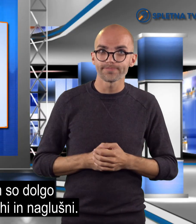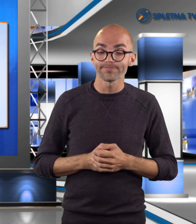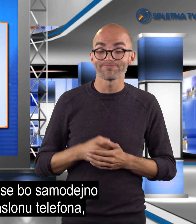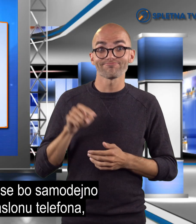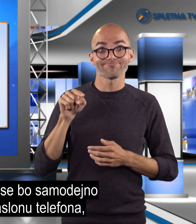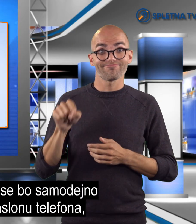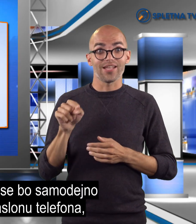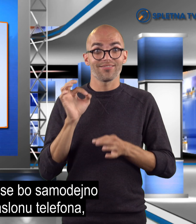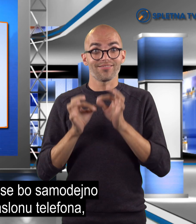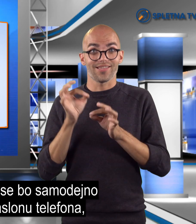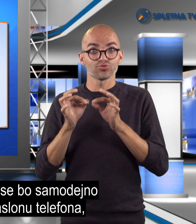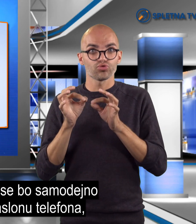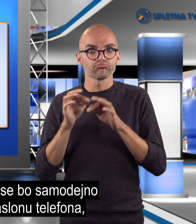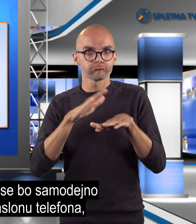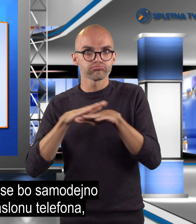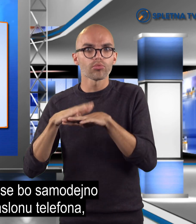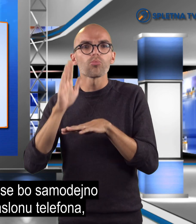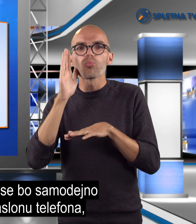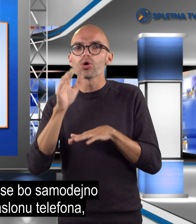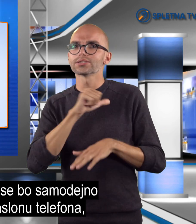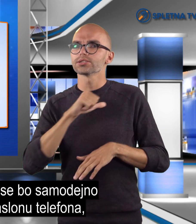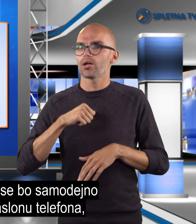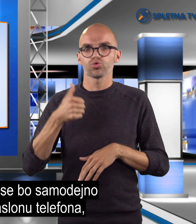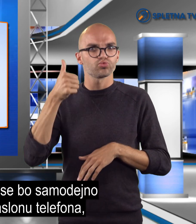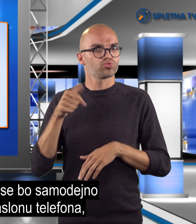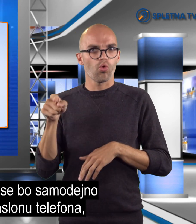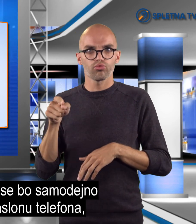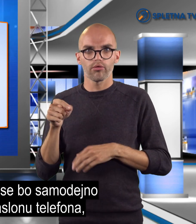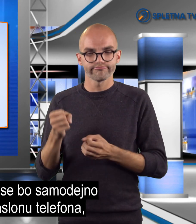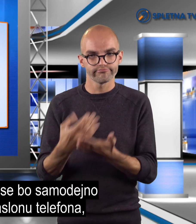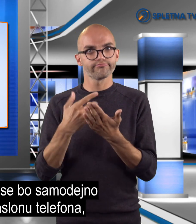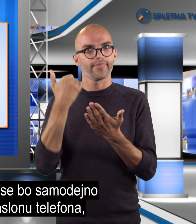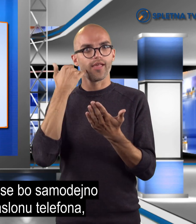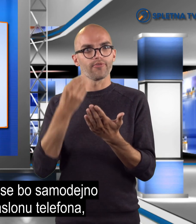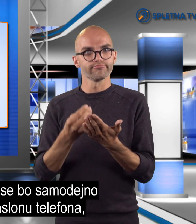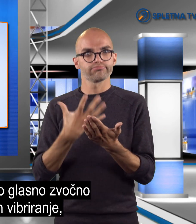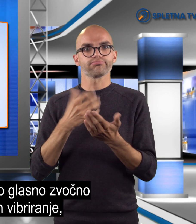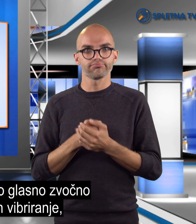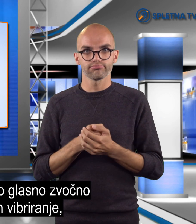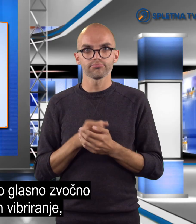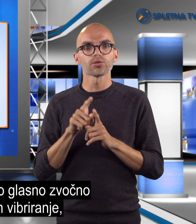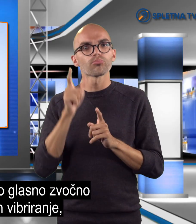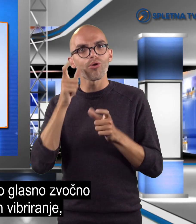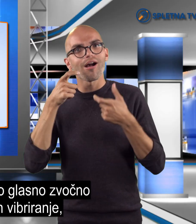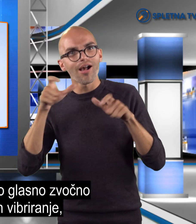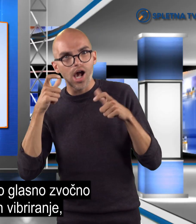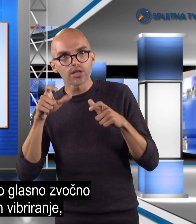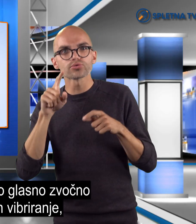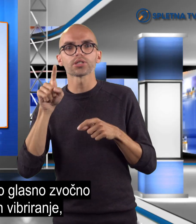Testno sporočilo se bo samodejno prikazalo na zaslonu telefona, spremljalo ga bo glasno zvočno opozorilo